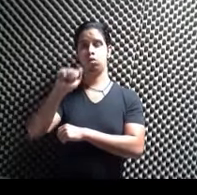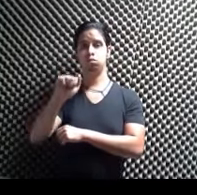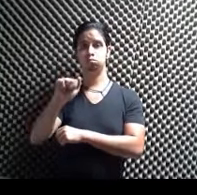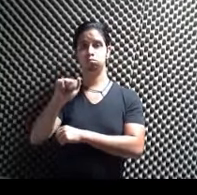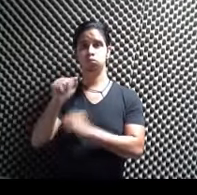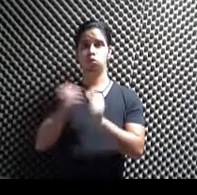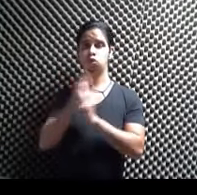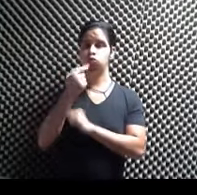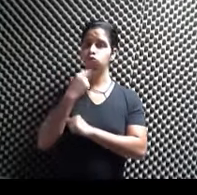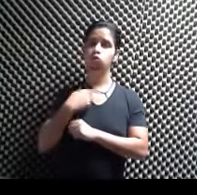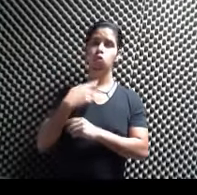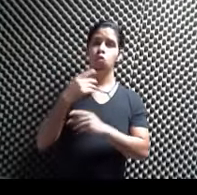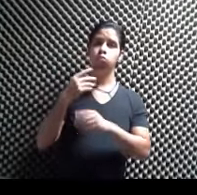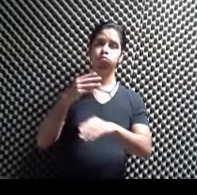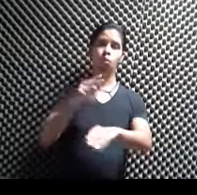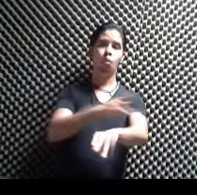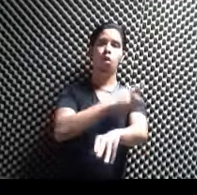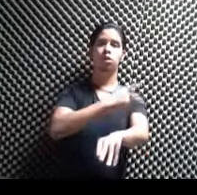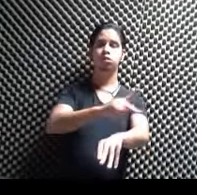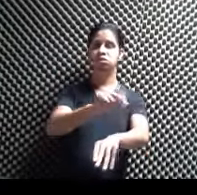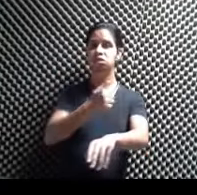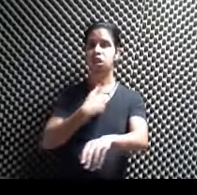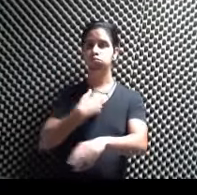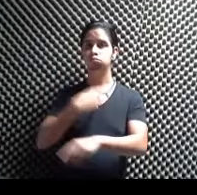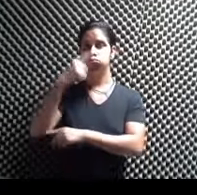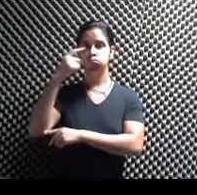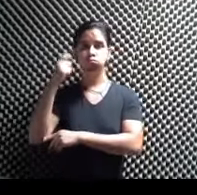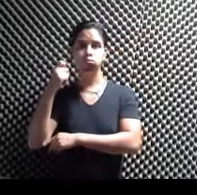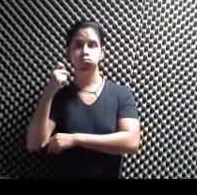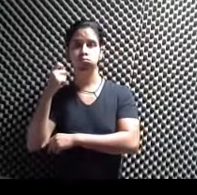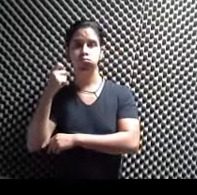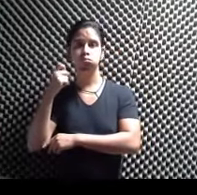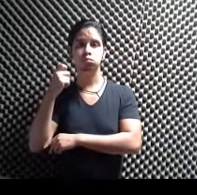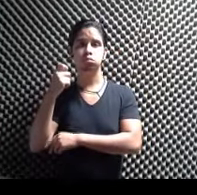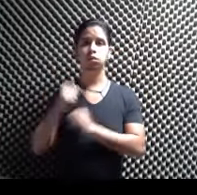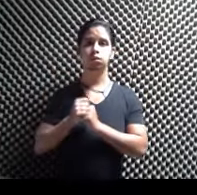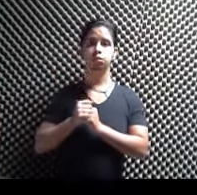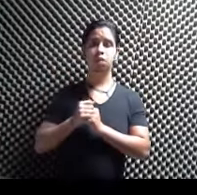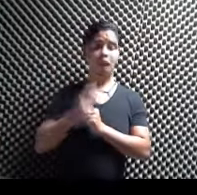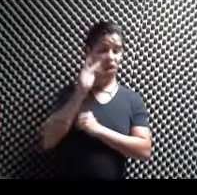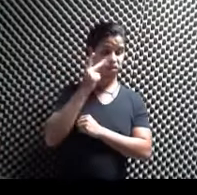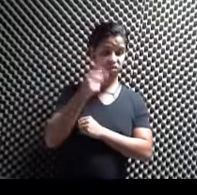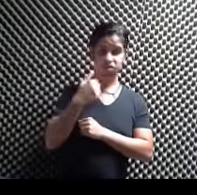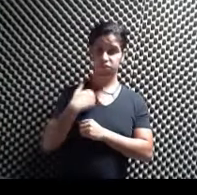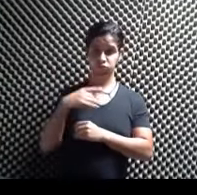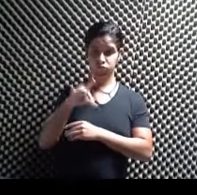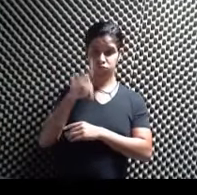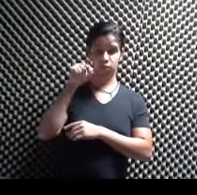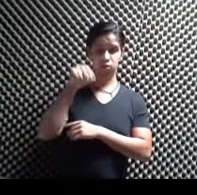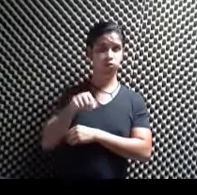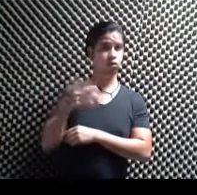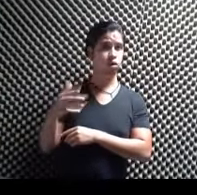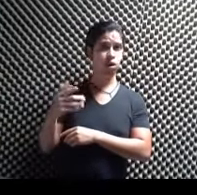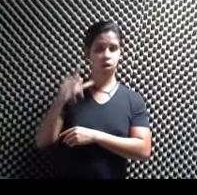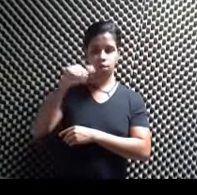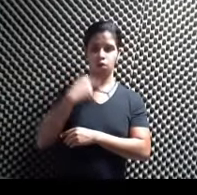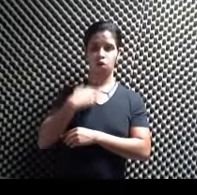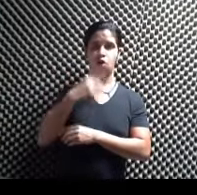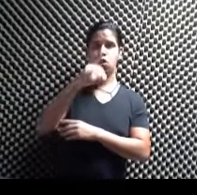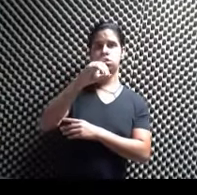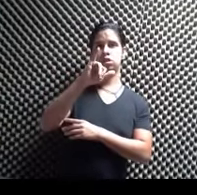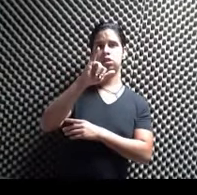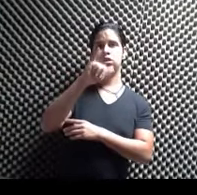que ojalá que ahora cuando empiece a funcionar la nueva junta reactiven esto y además lo digitalicen.